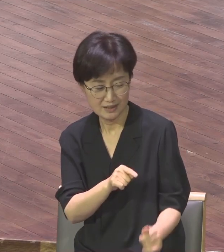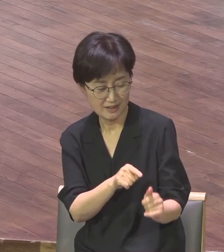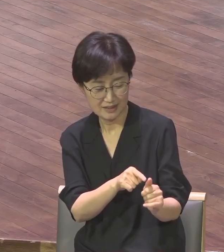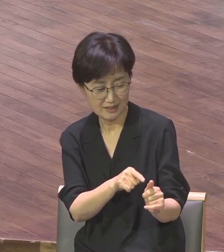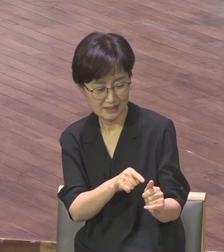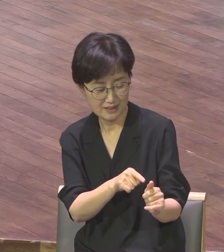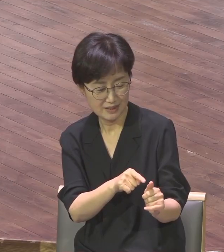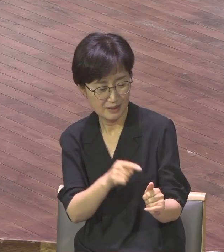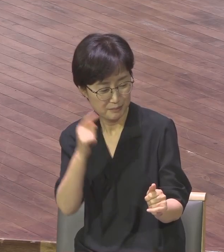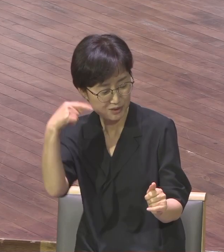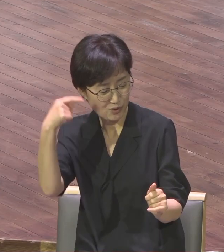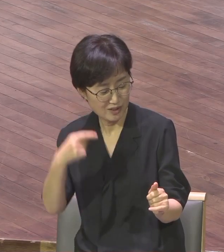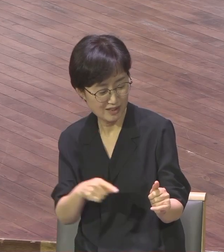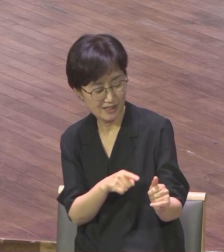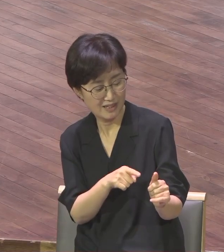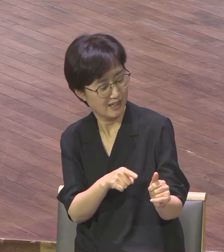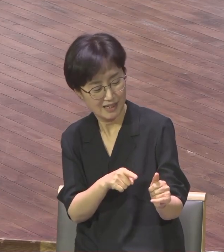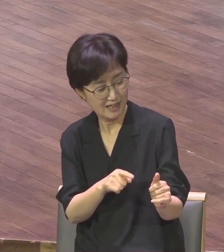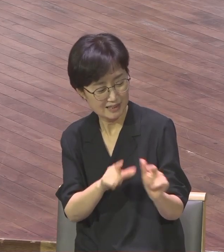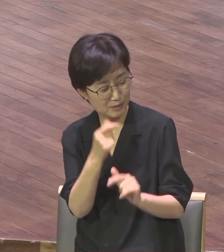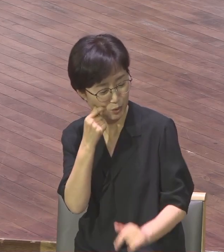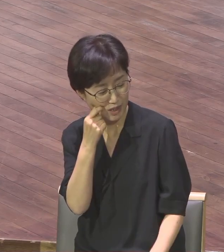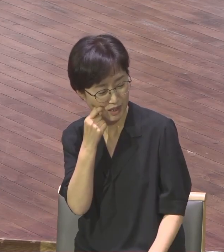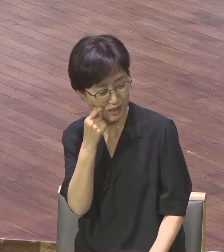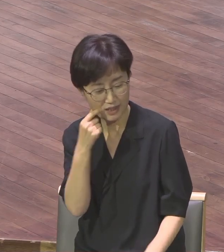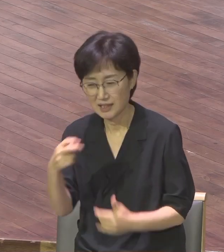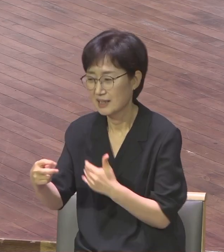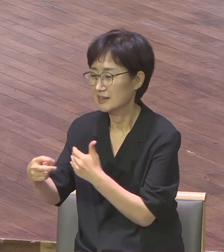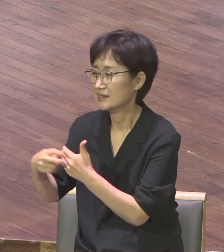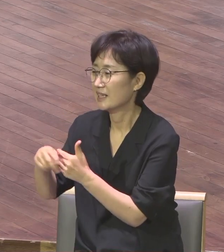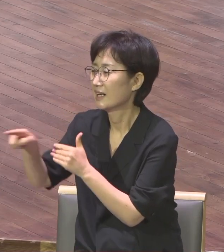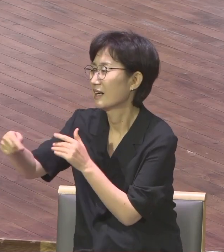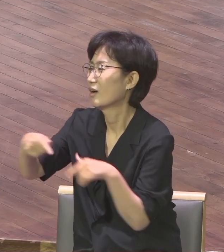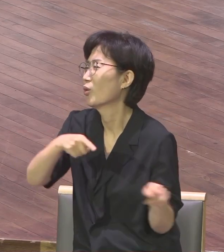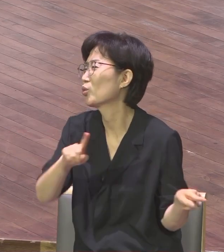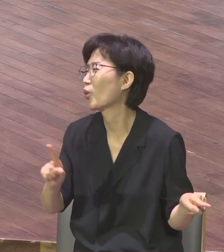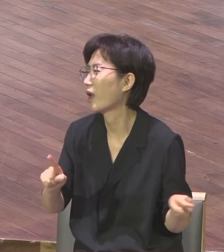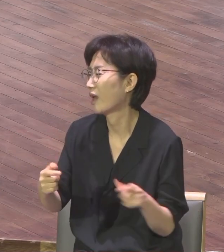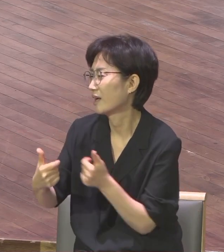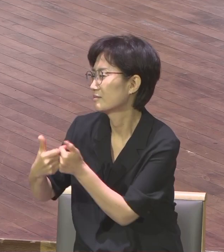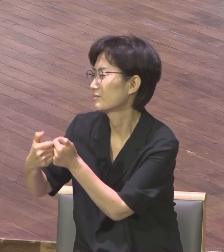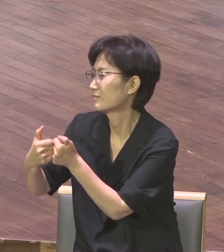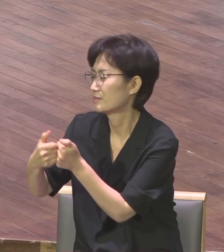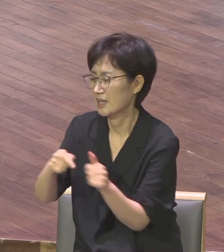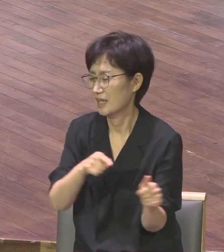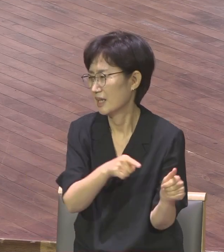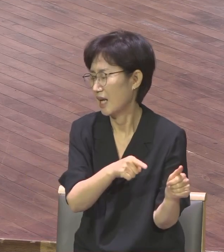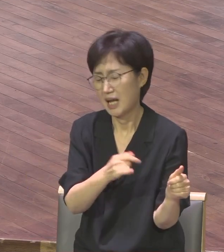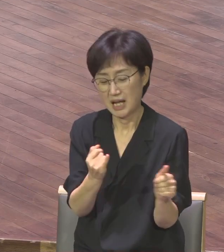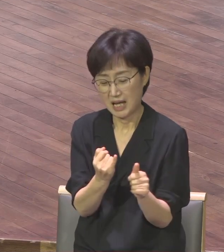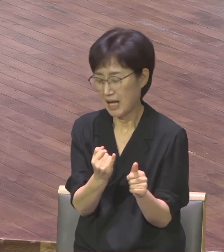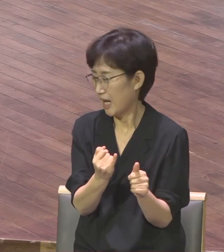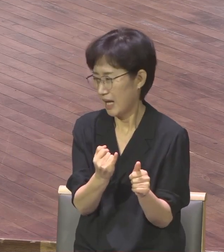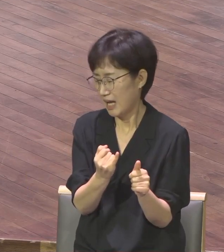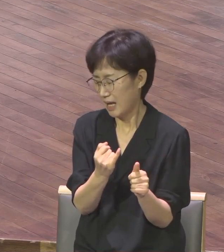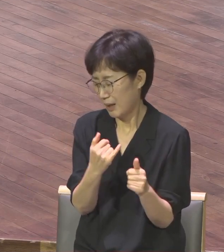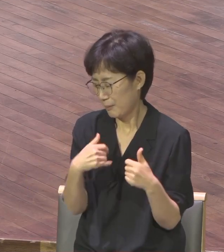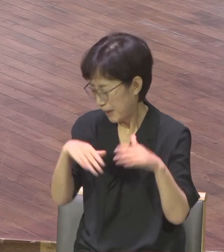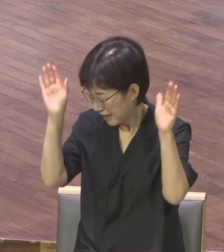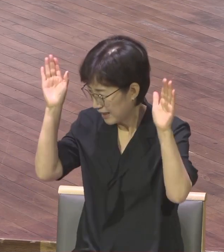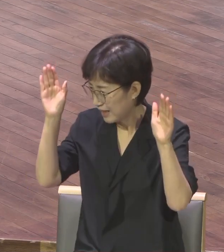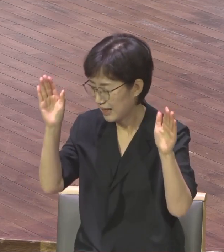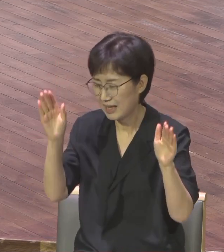때문에 살 수가 없어. 의사를 찾아와서 상담을 했어. 나 이 남편하고 도저히 살 수가